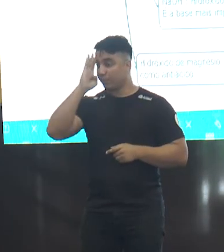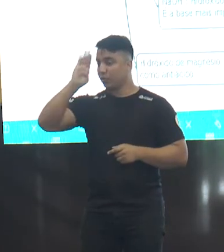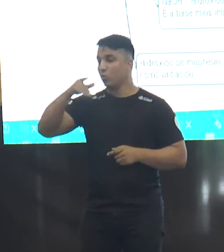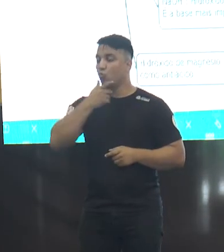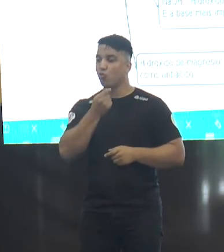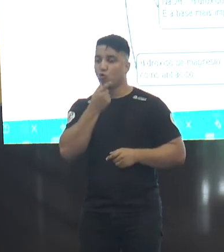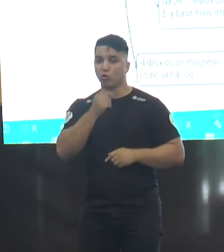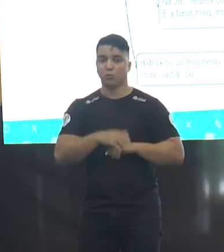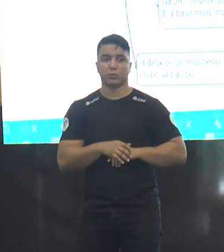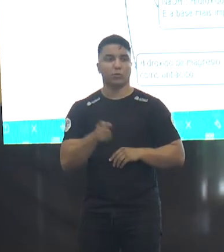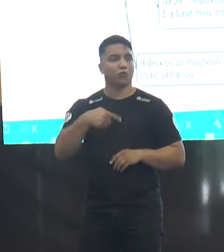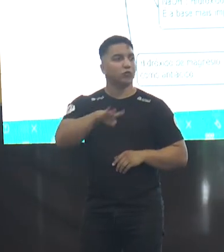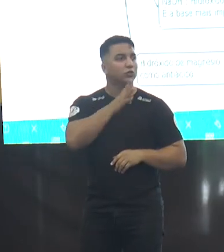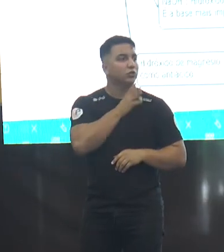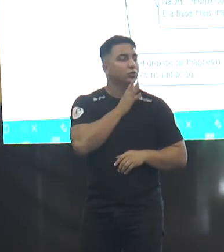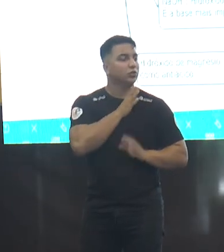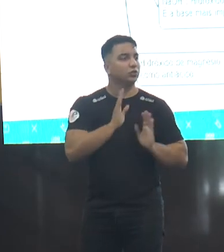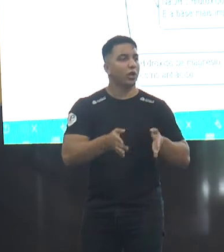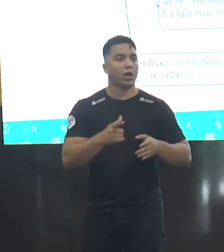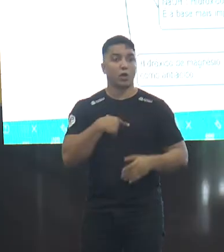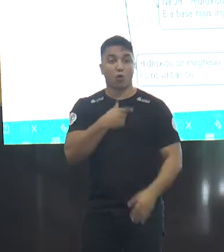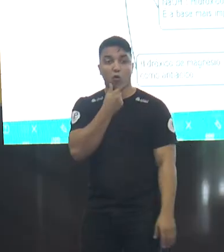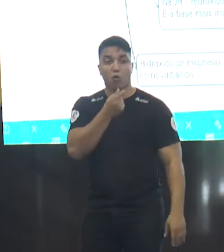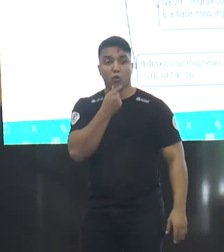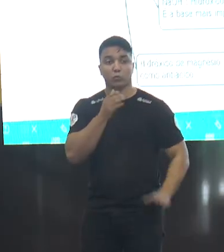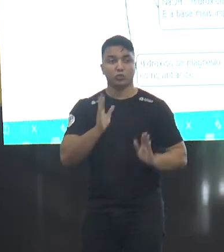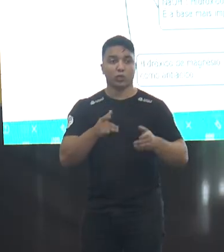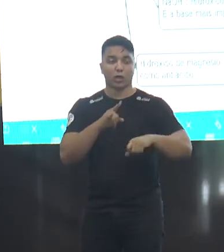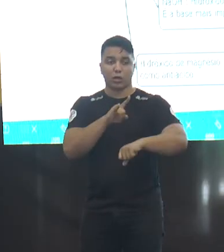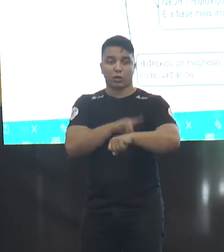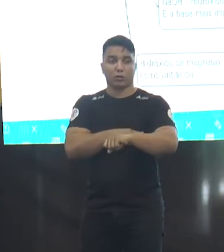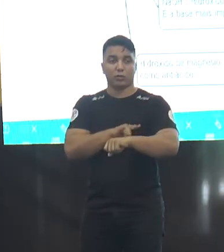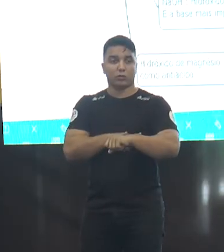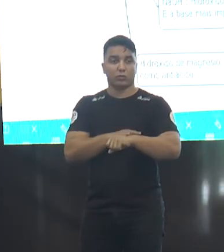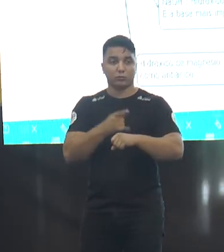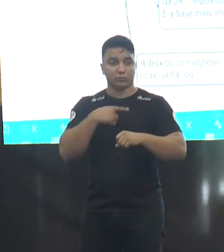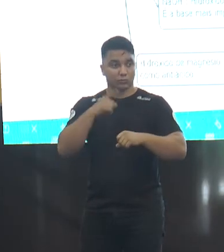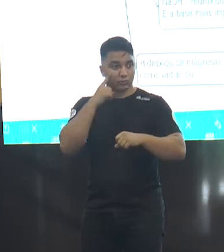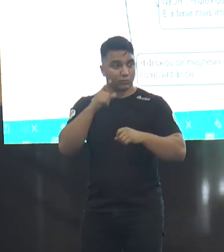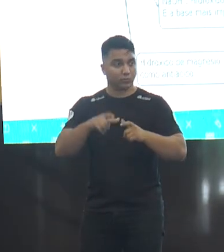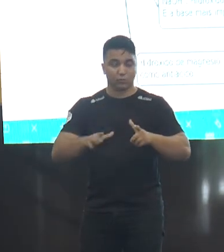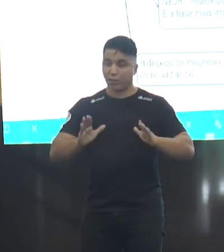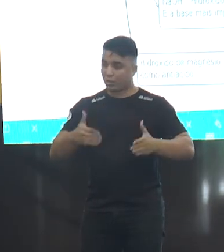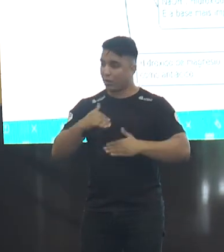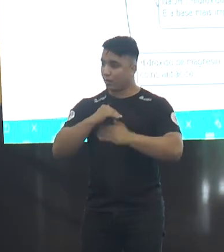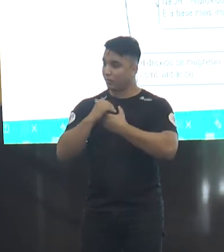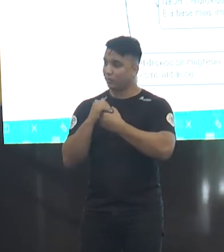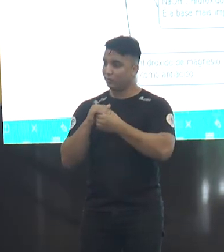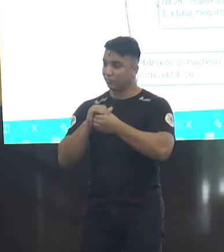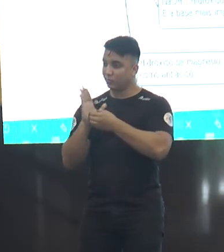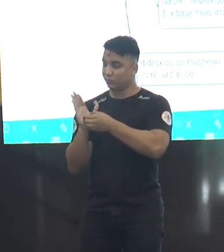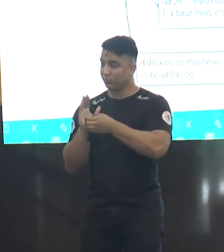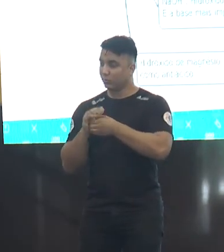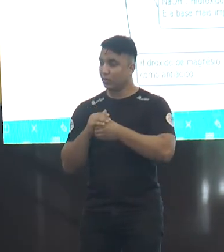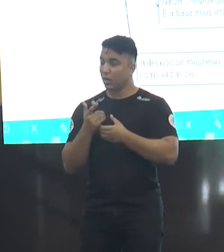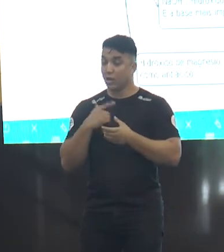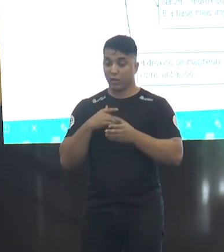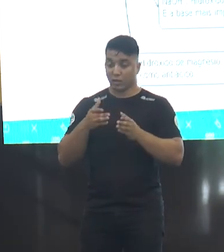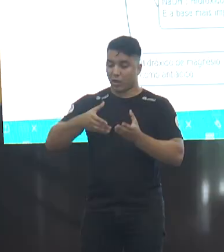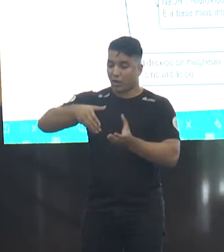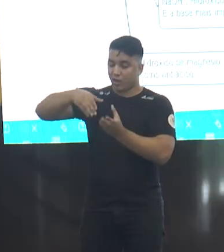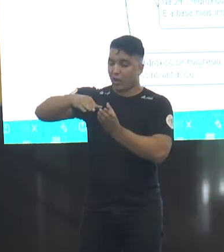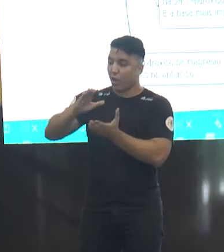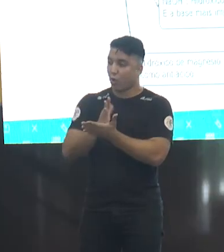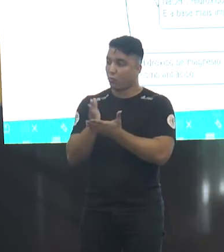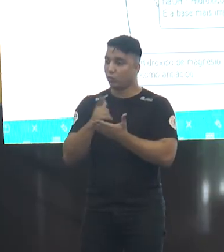meninas. Não sei se vocês já... Os meninos que foram ao banheiro público e tem mictório, que é aquele negócio pendurado, às vezes